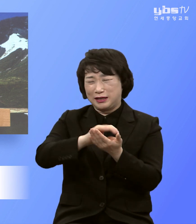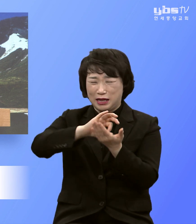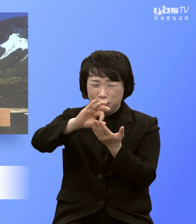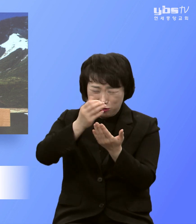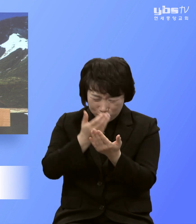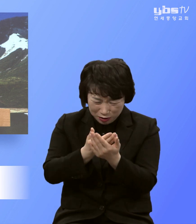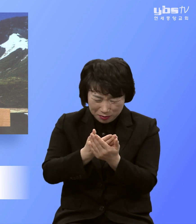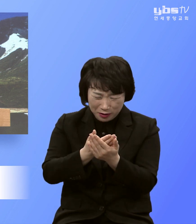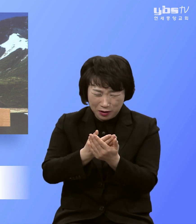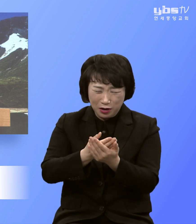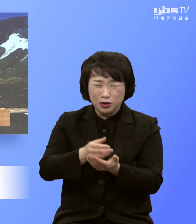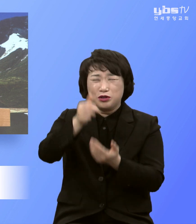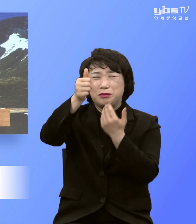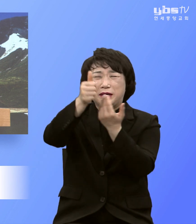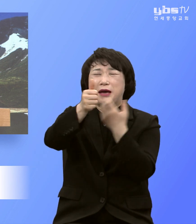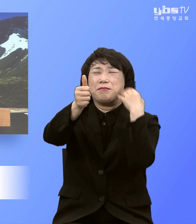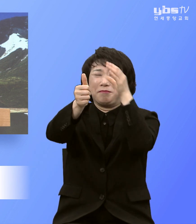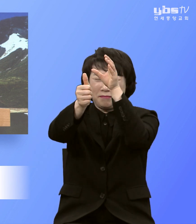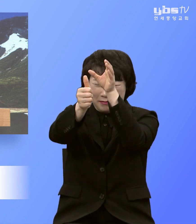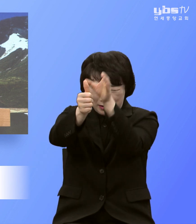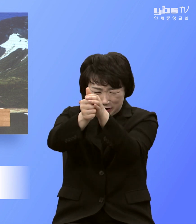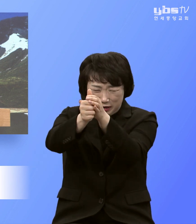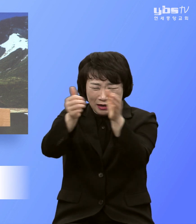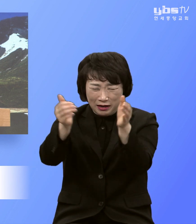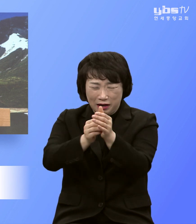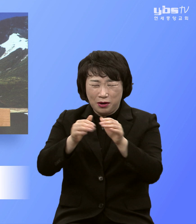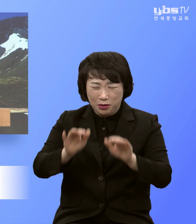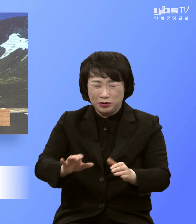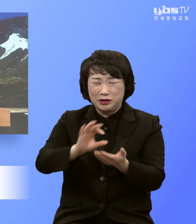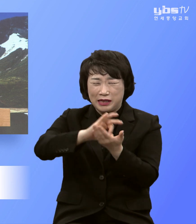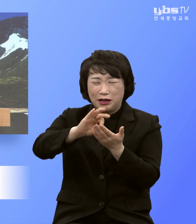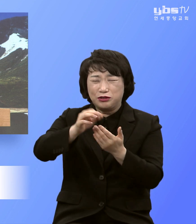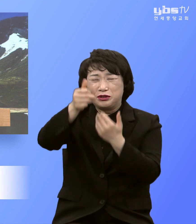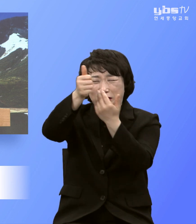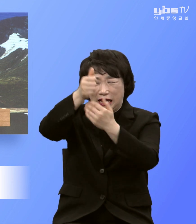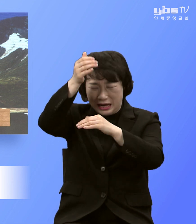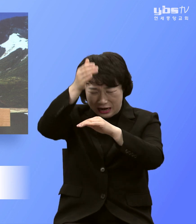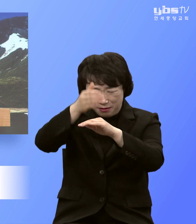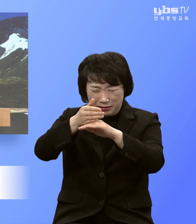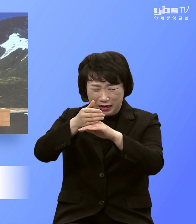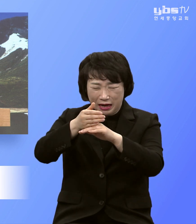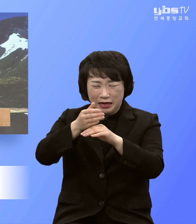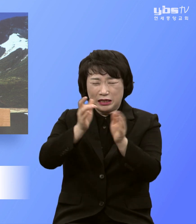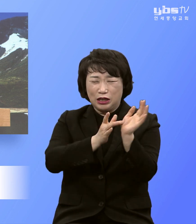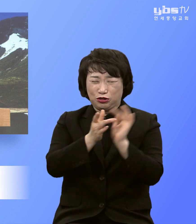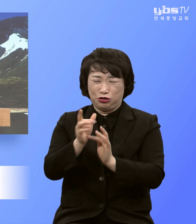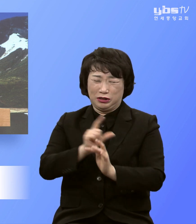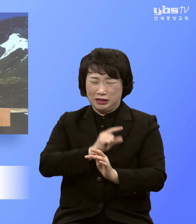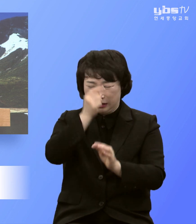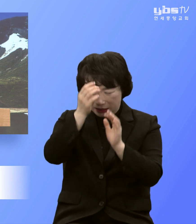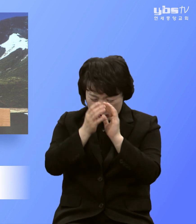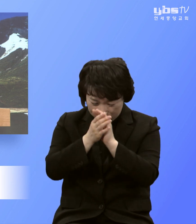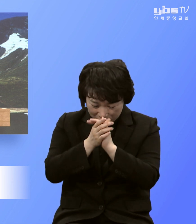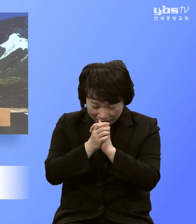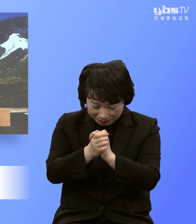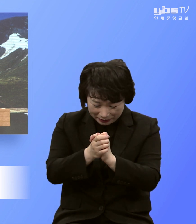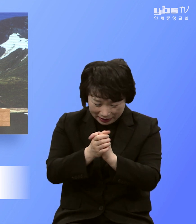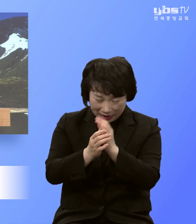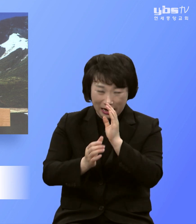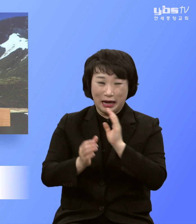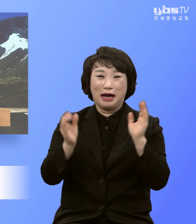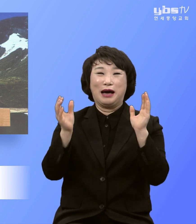쓰시옵소서. 주께 의탁하고 써주심을 감사드리며 예수님